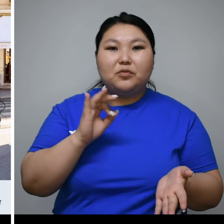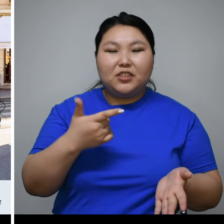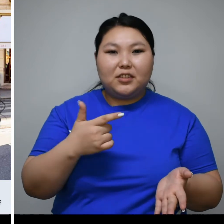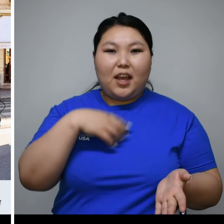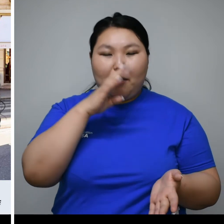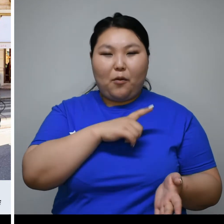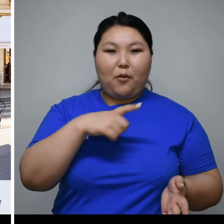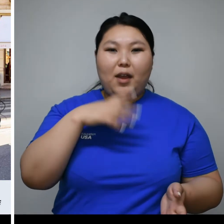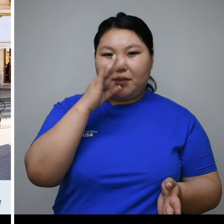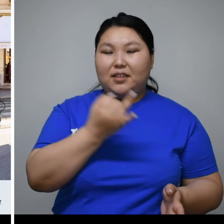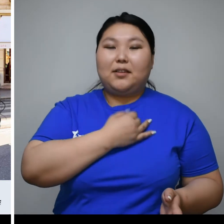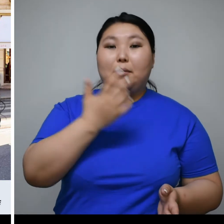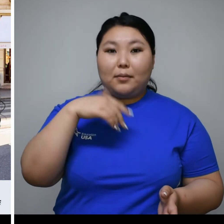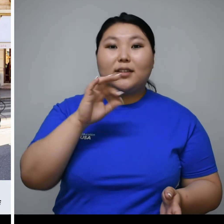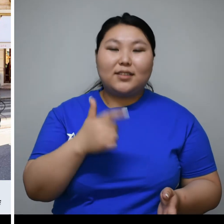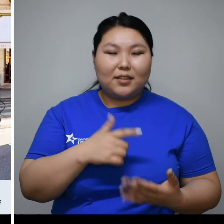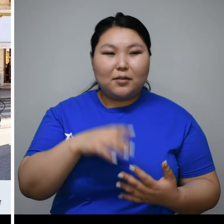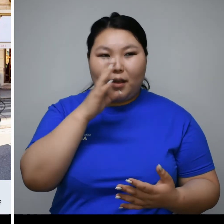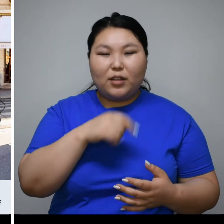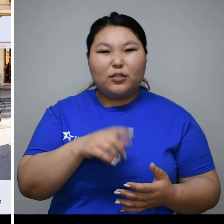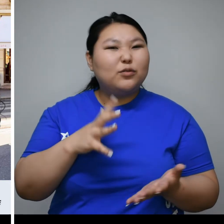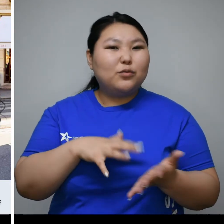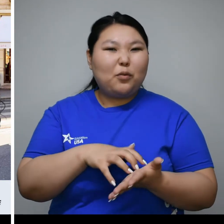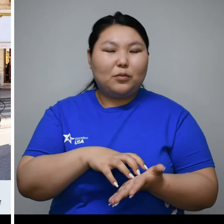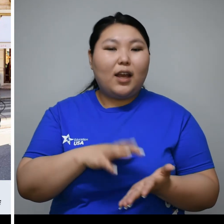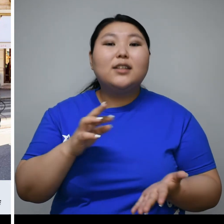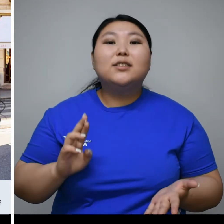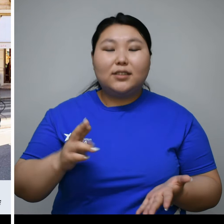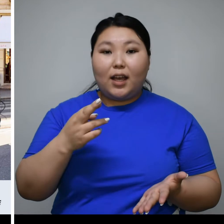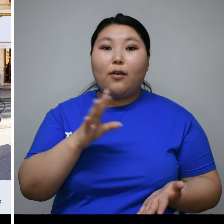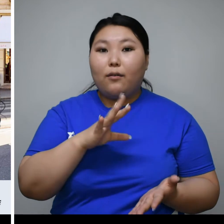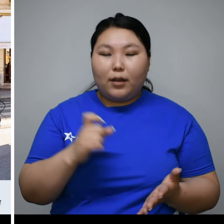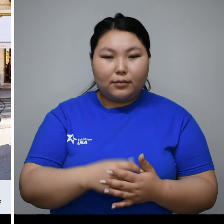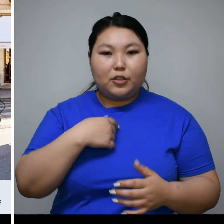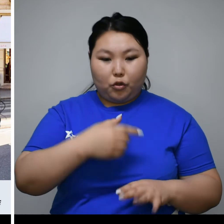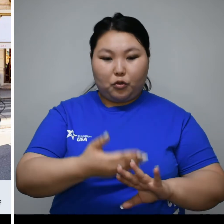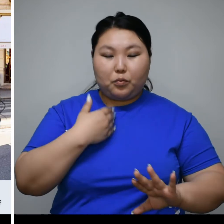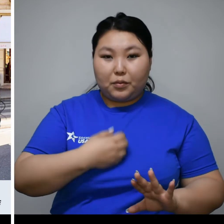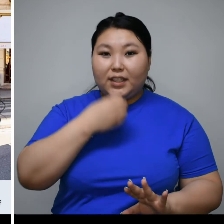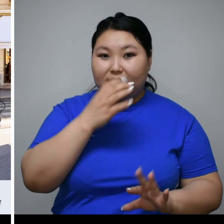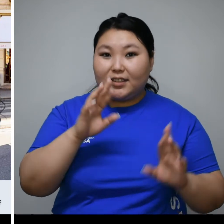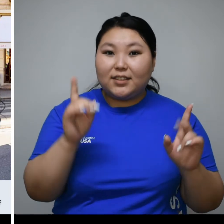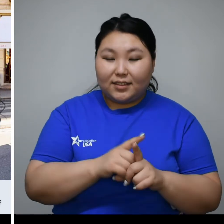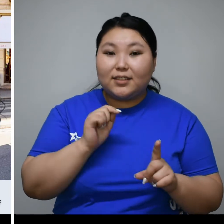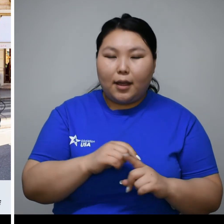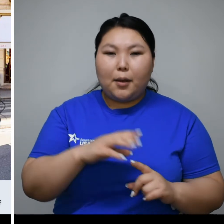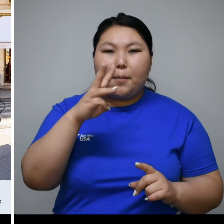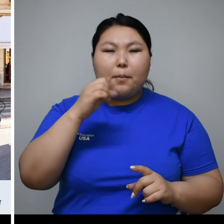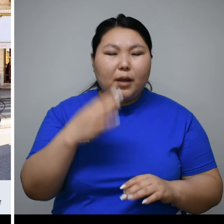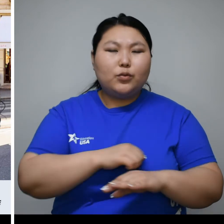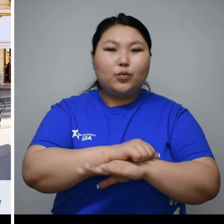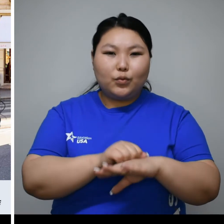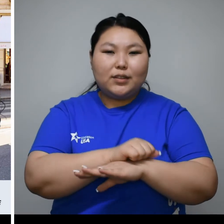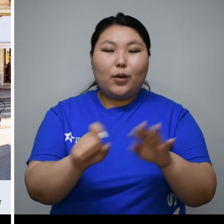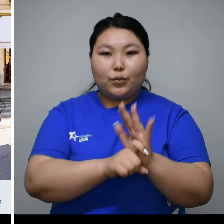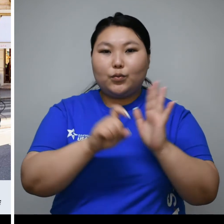тэнцсэн юм шиг аягүй амир өөртөө ихтгэлтэй байдаг. Нэг бодлын энэ маань аягүй султалтай. Яагаад вэ гэхээр би нөгөө түрүн хэлсэнчлэн